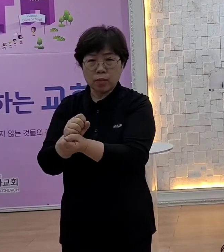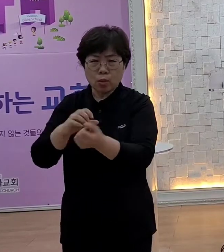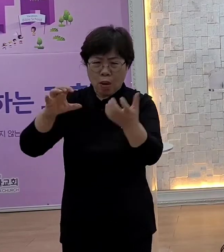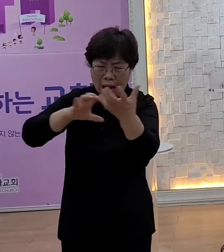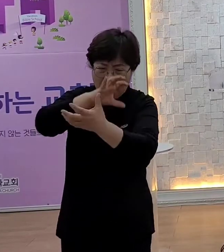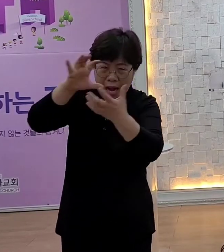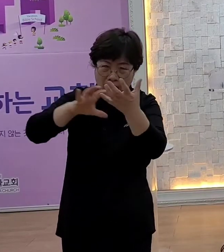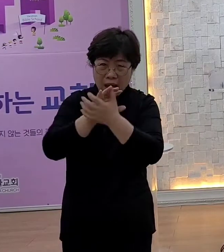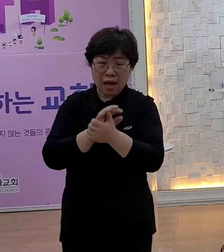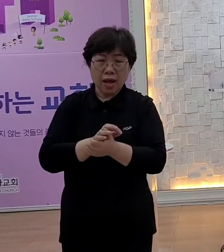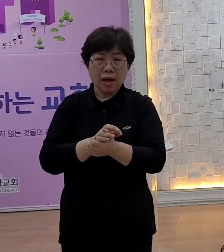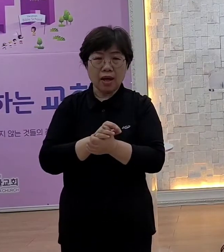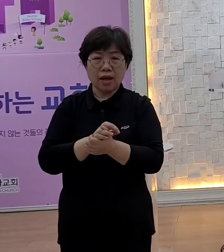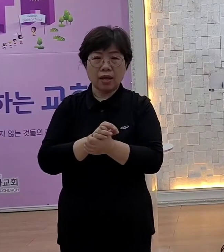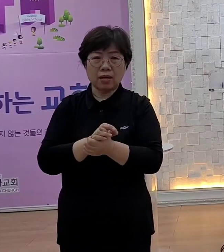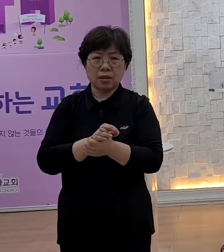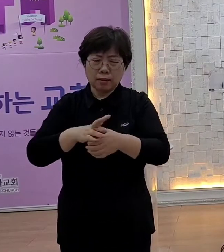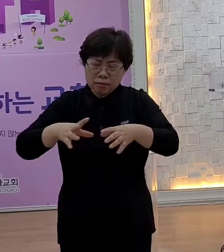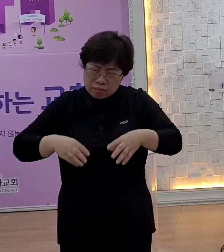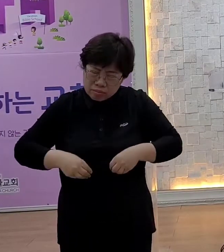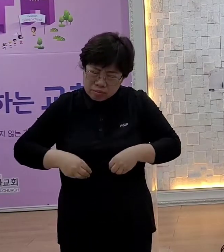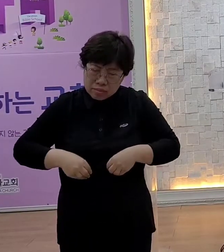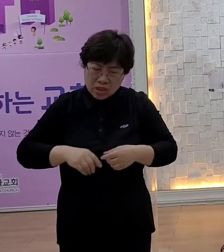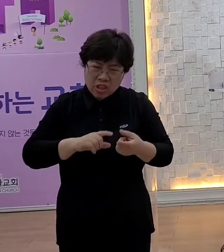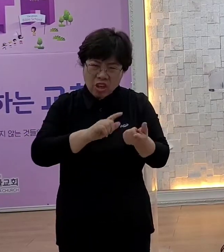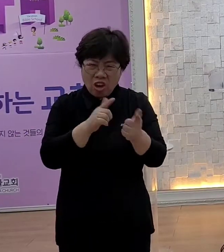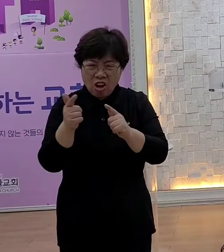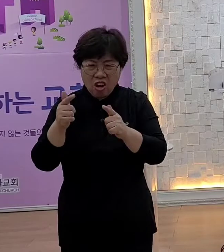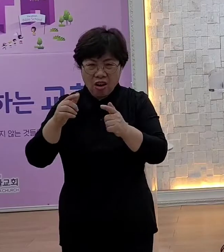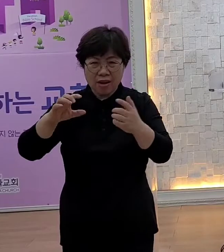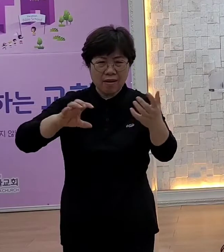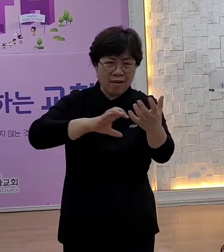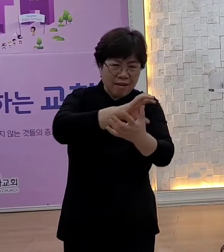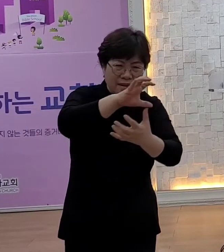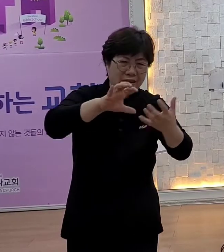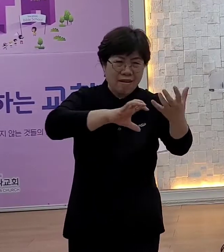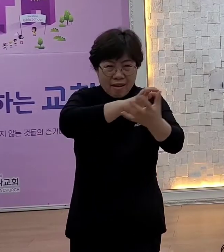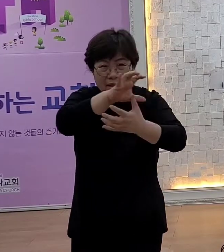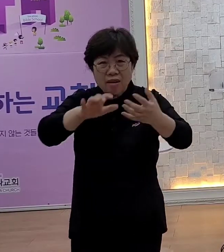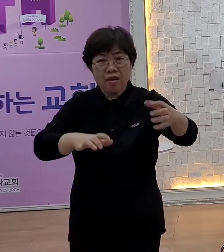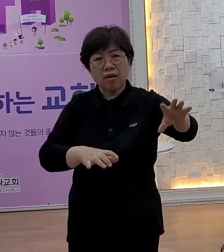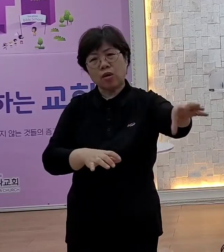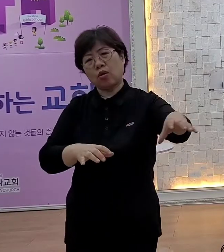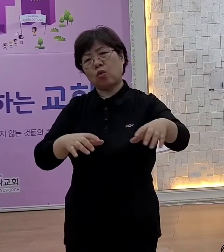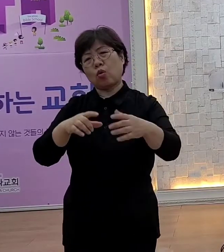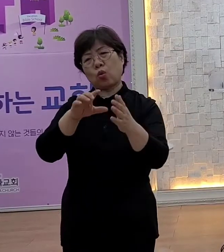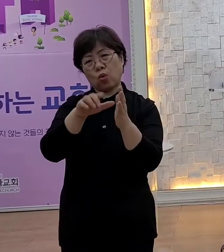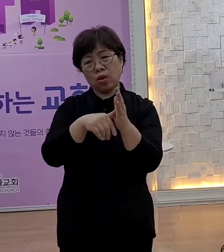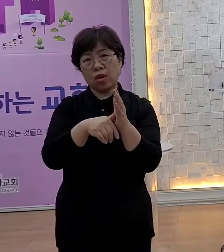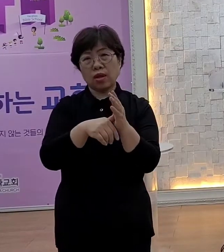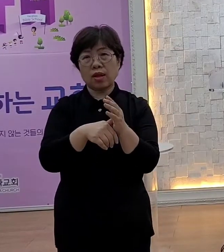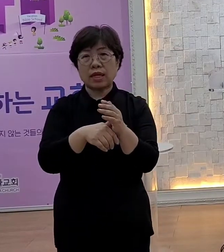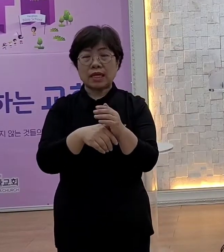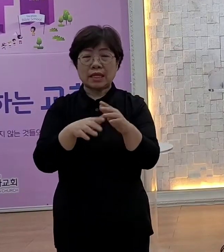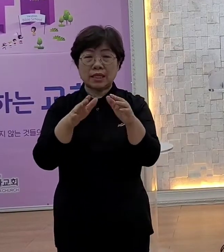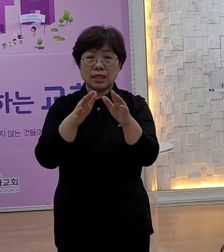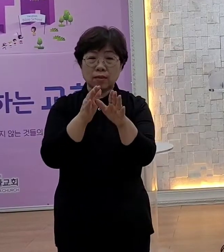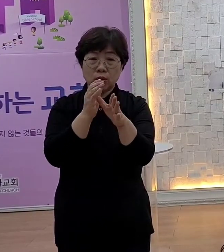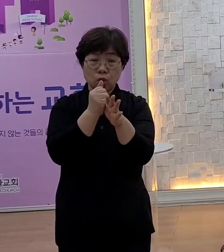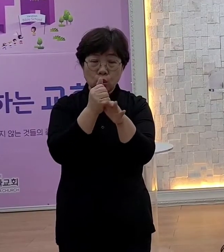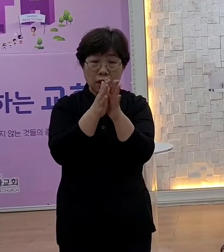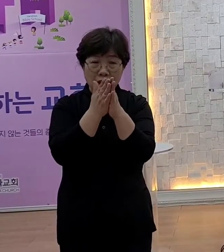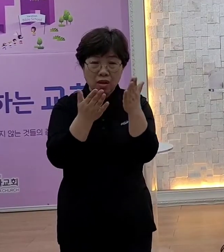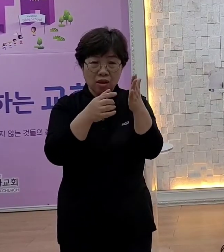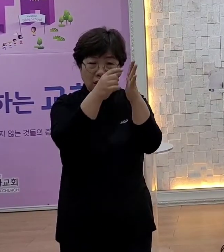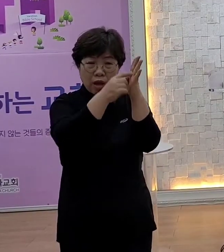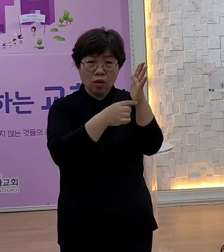막 각 그 지방마다 이 반란들이 막 끊임없이 일어났다. 마치 오늘날 우리 이 한국 땅에 온 세계